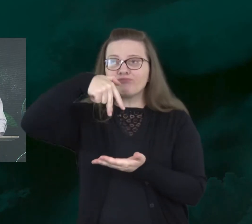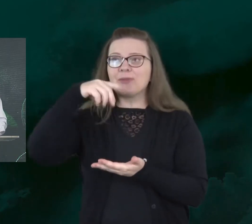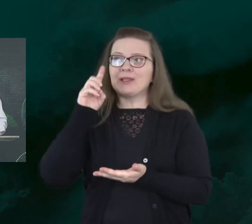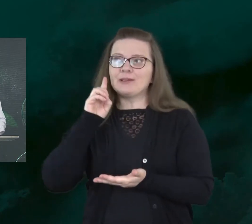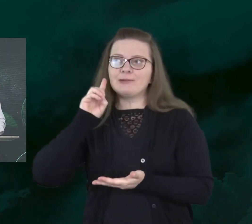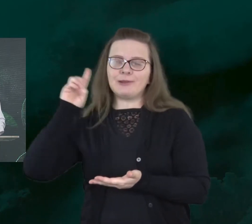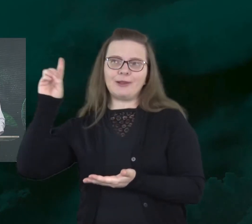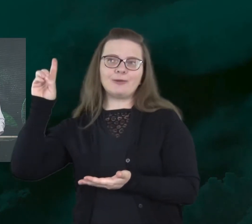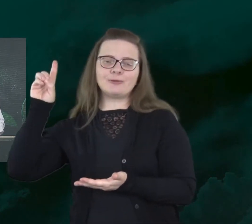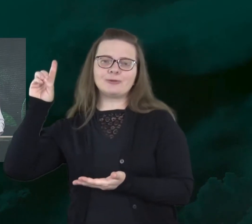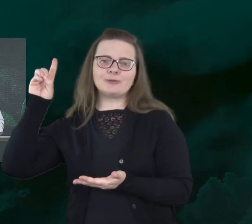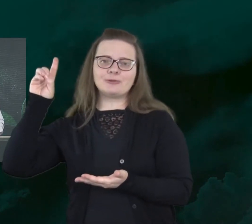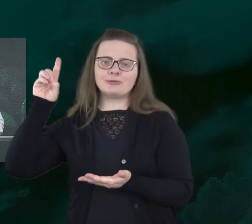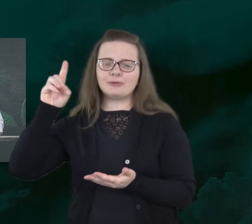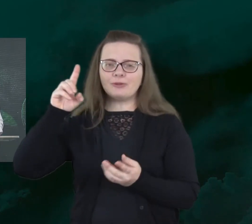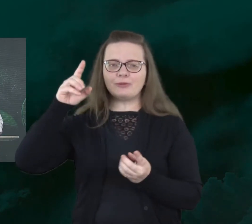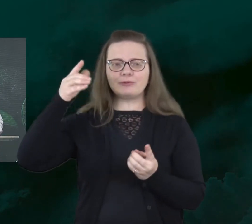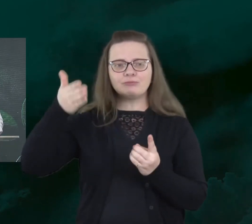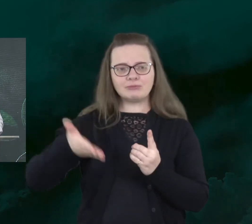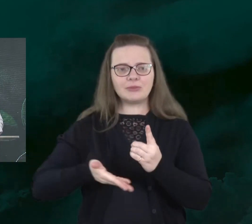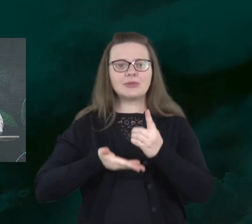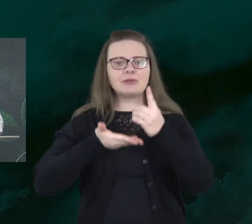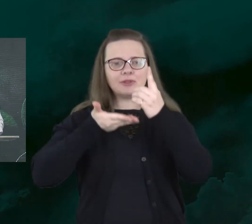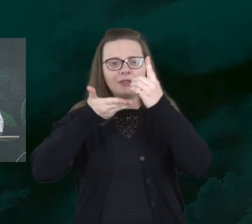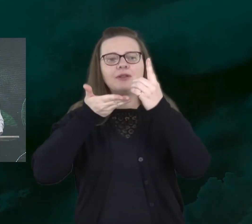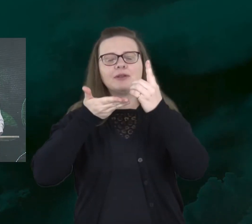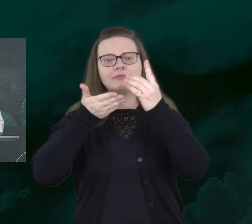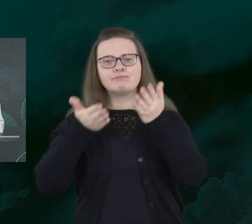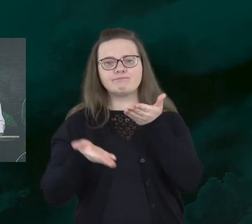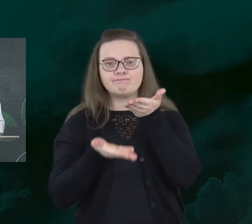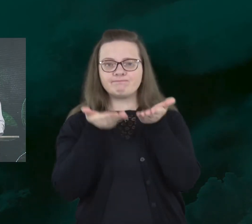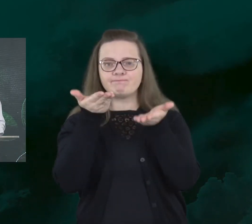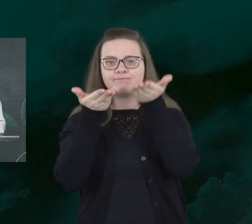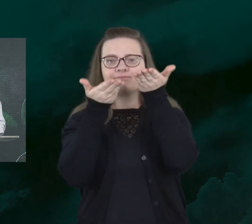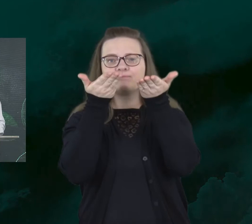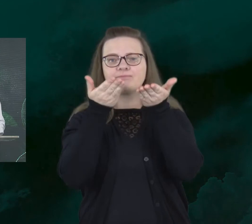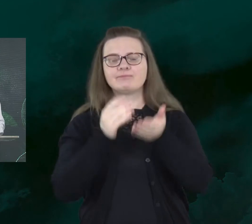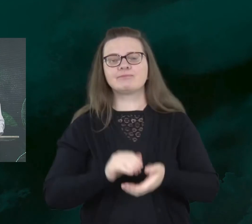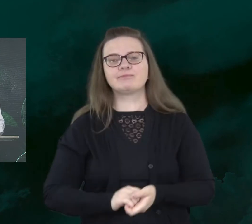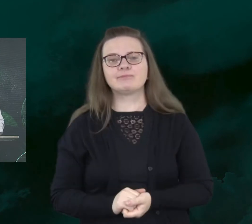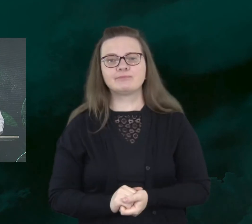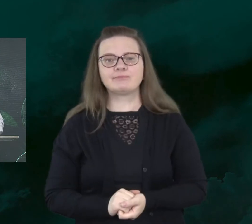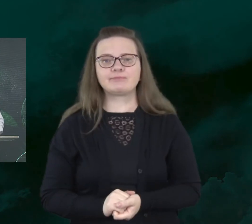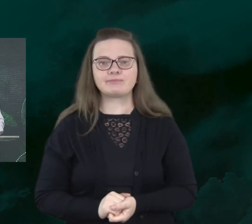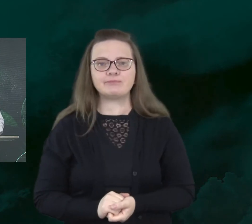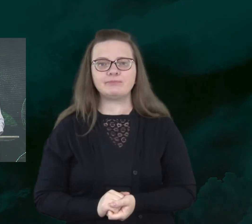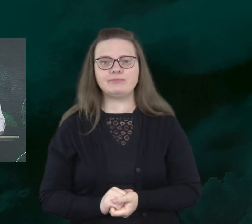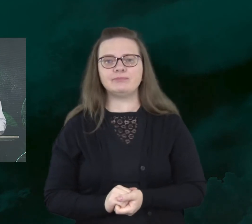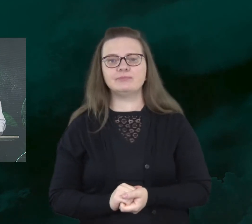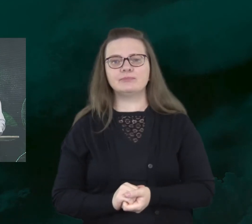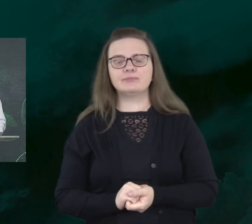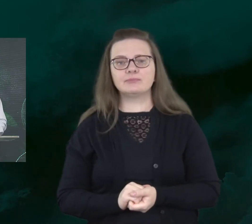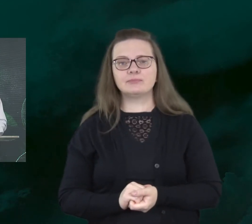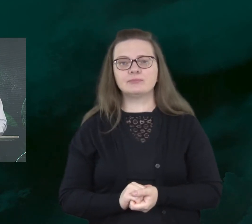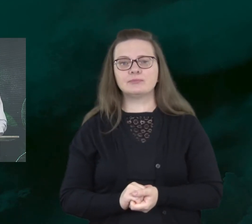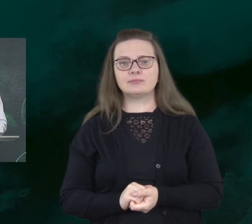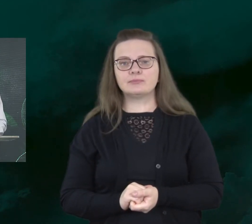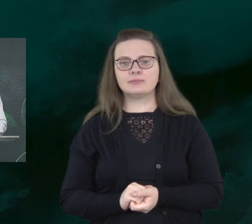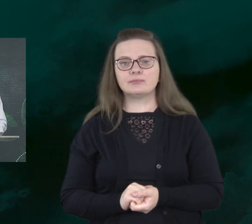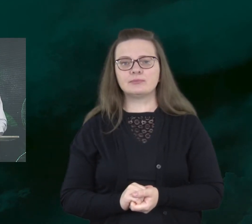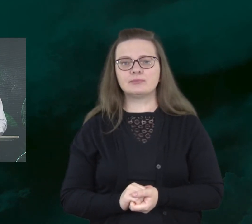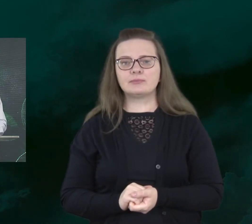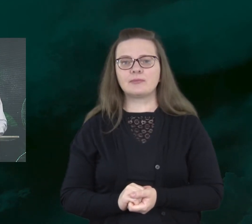o exaltaria, e o elevaria à destra de Deus,